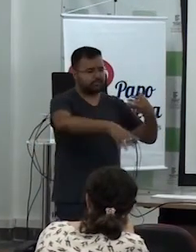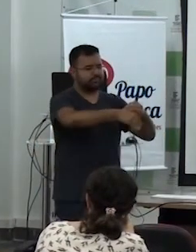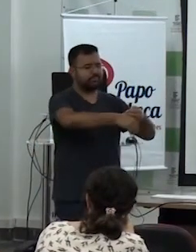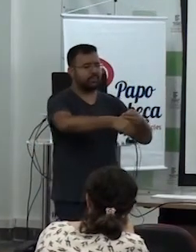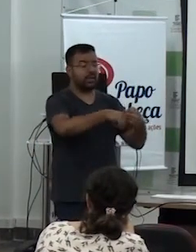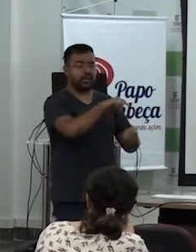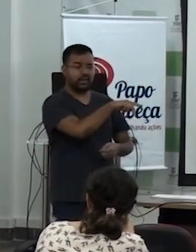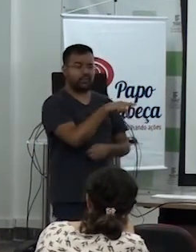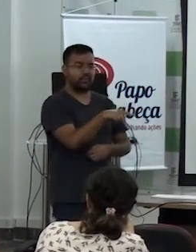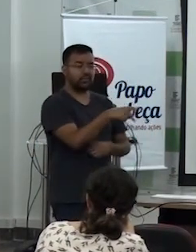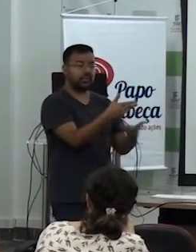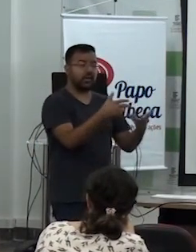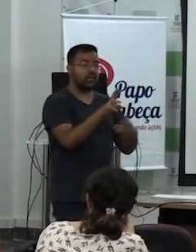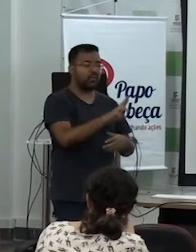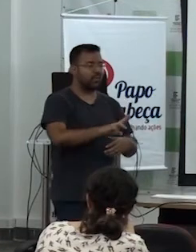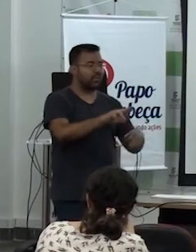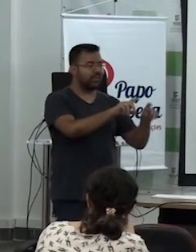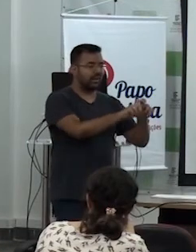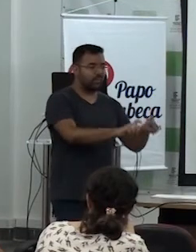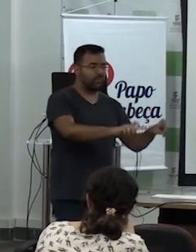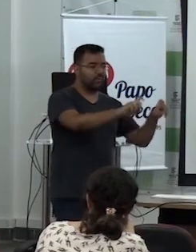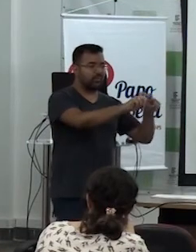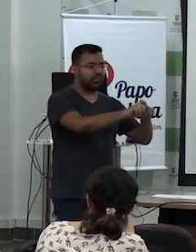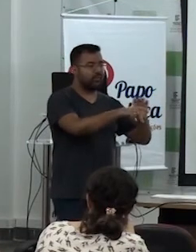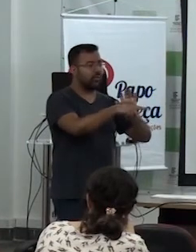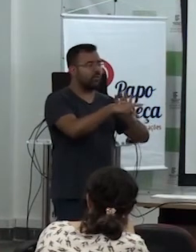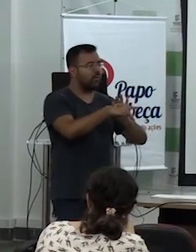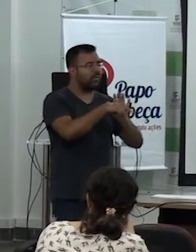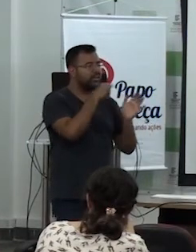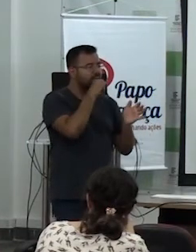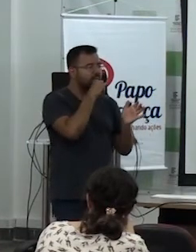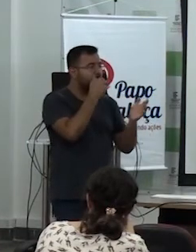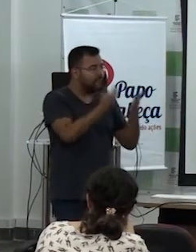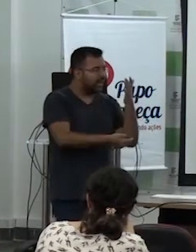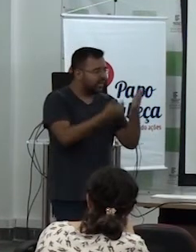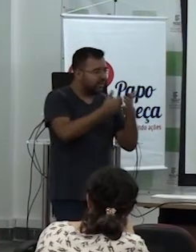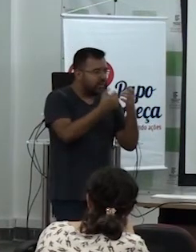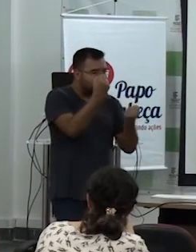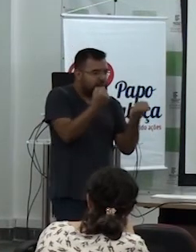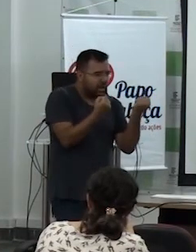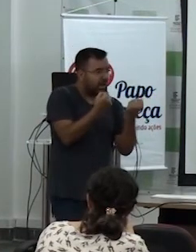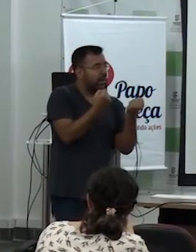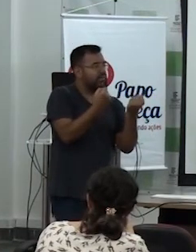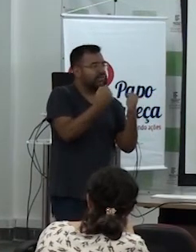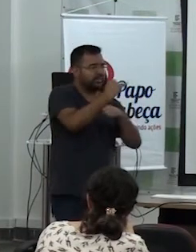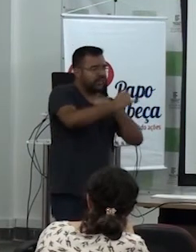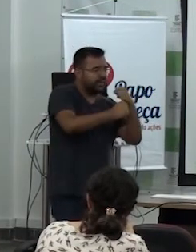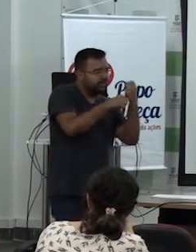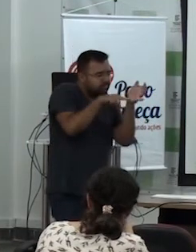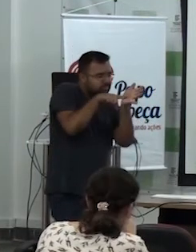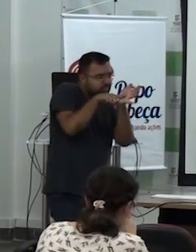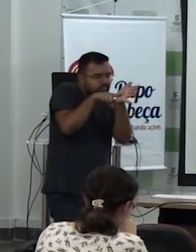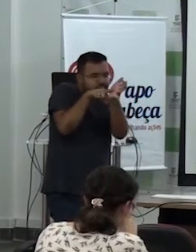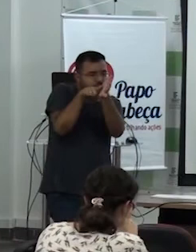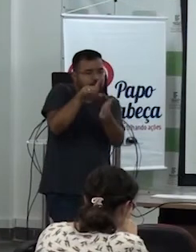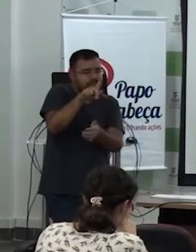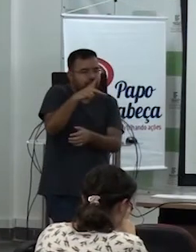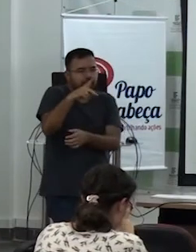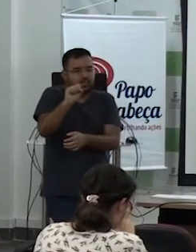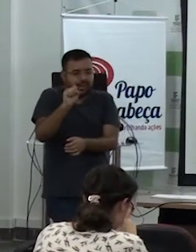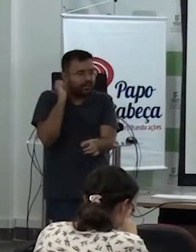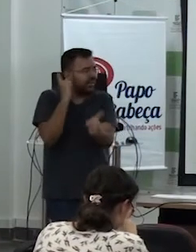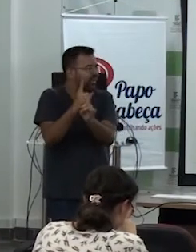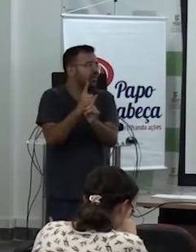ela quer usar inteligência artificial para fazer esse sistema. Ok. A única coisa que eu sei é que eles utilizam